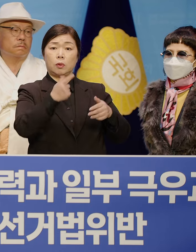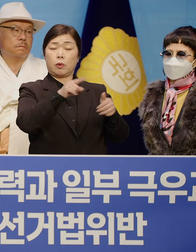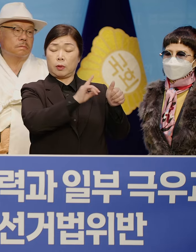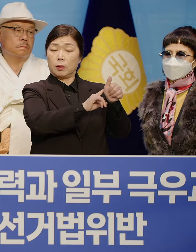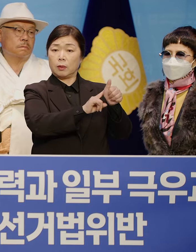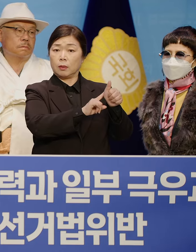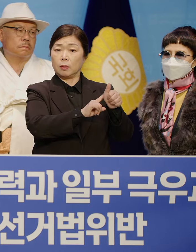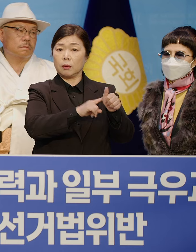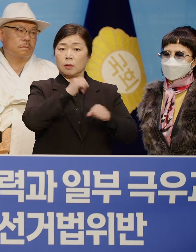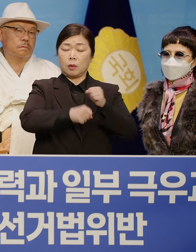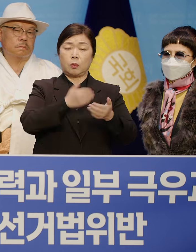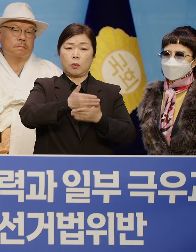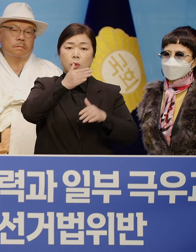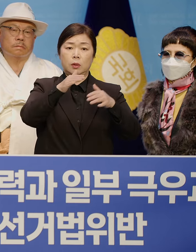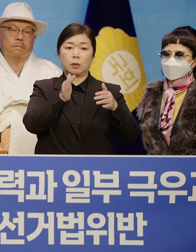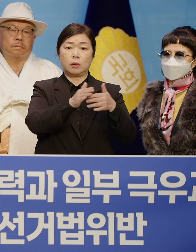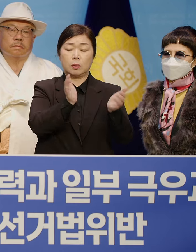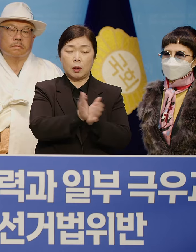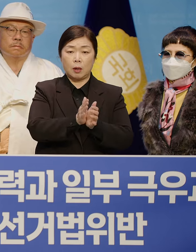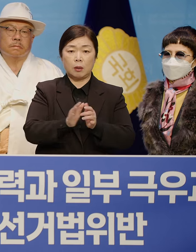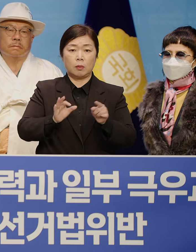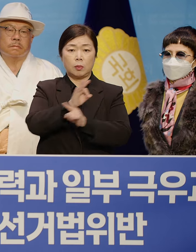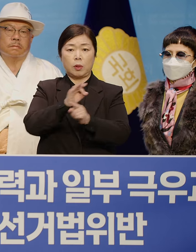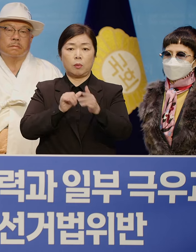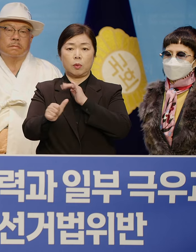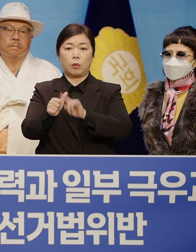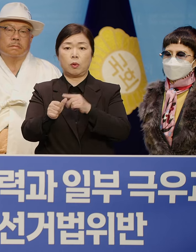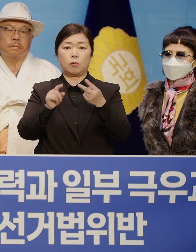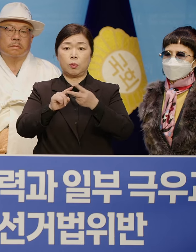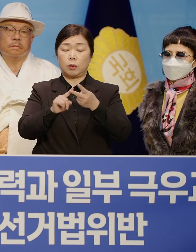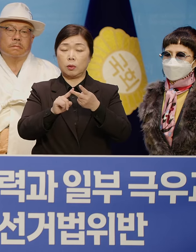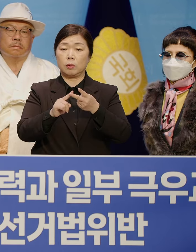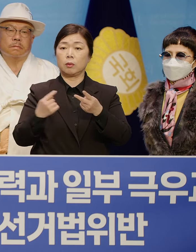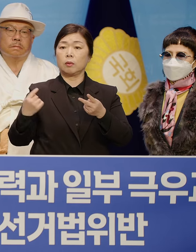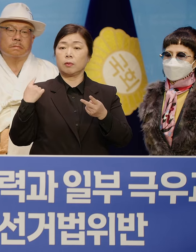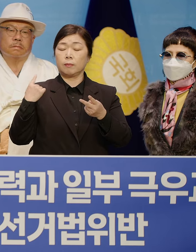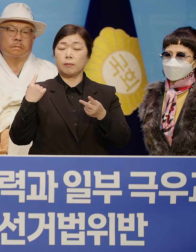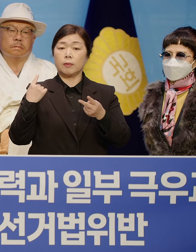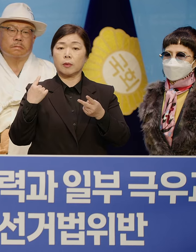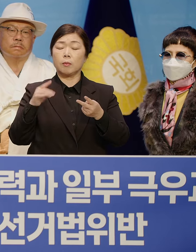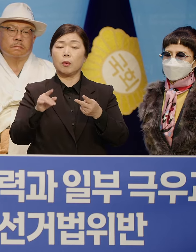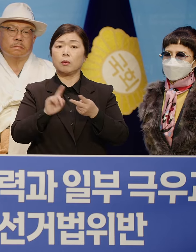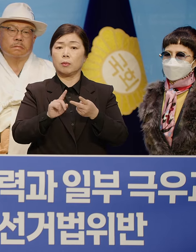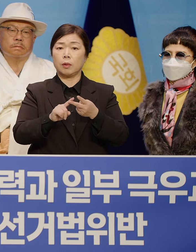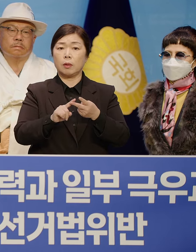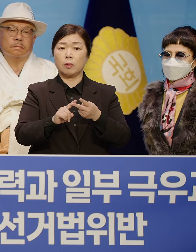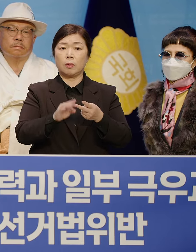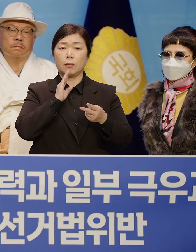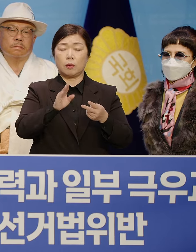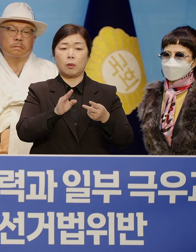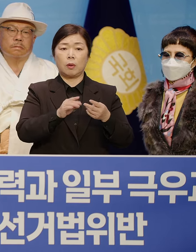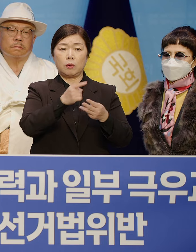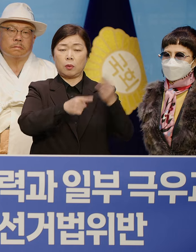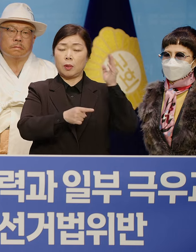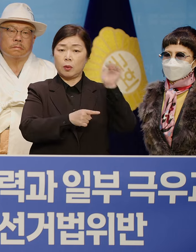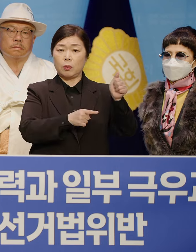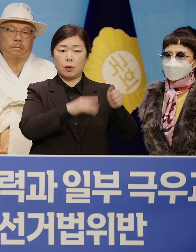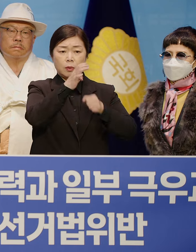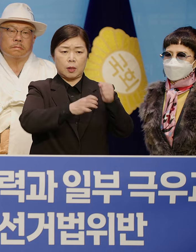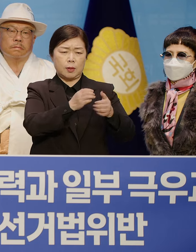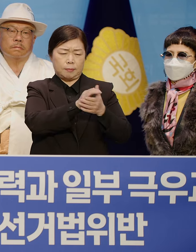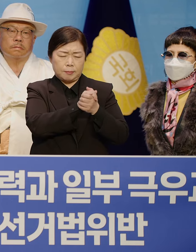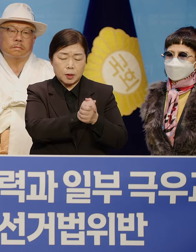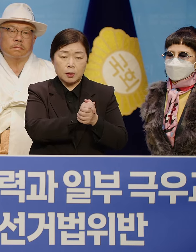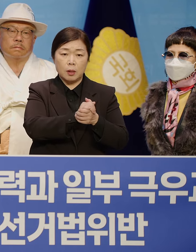목사의 자유통일당 비례대표 2번 후보가 바로 윤석 대통령의 40년 직기로 알려진